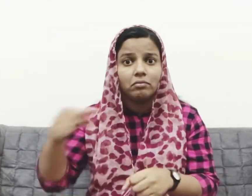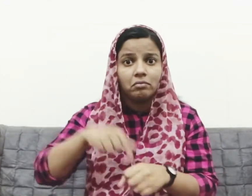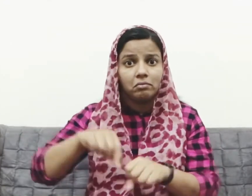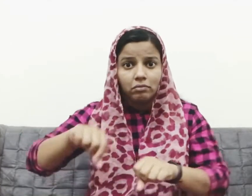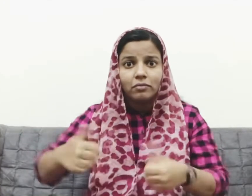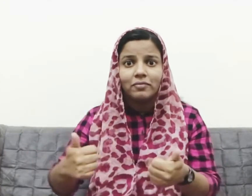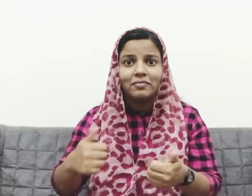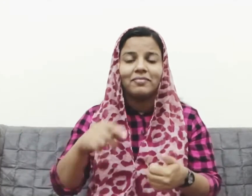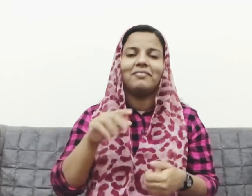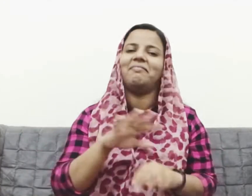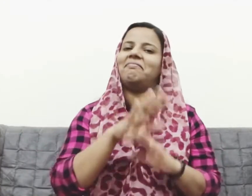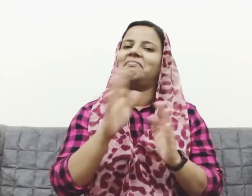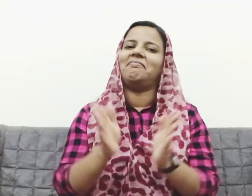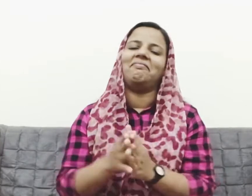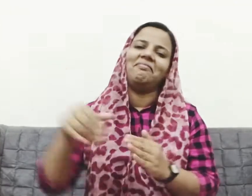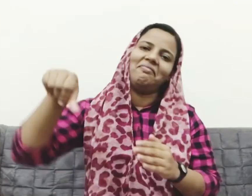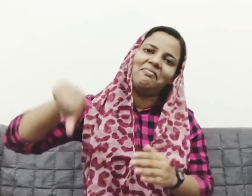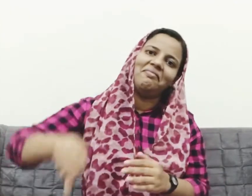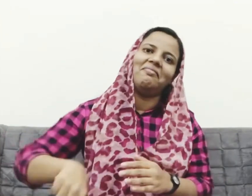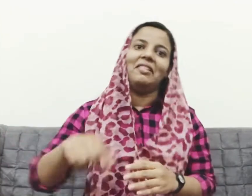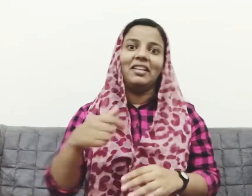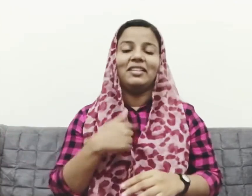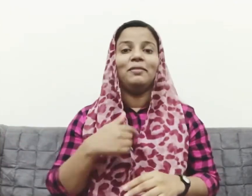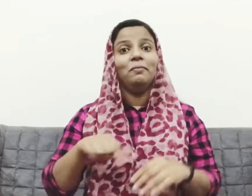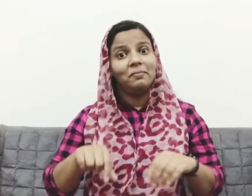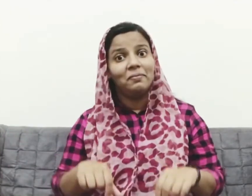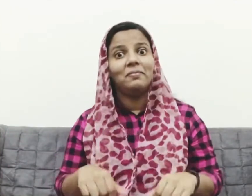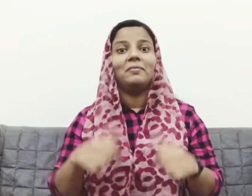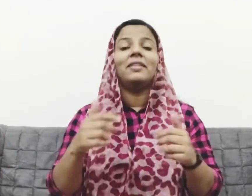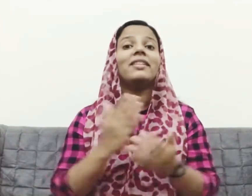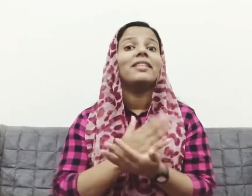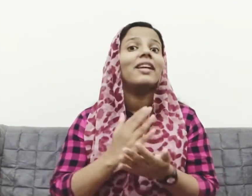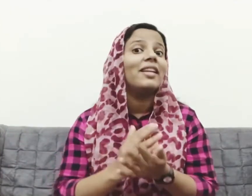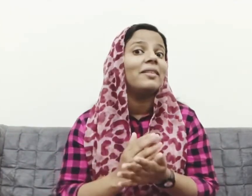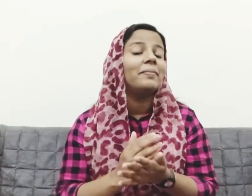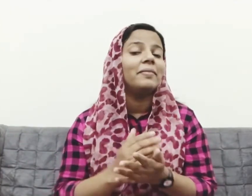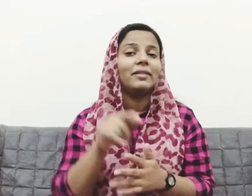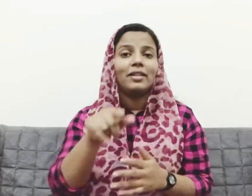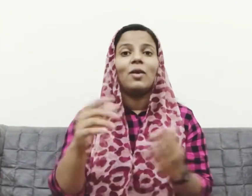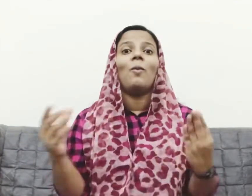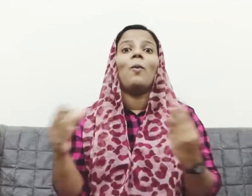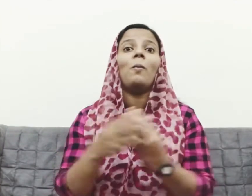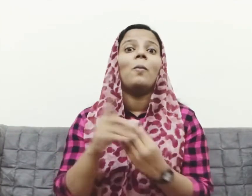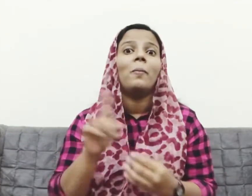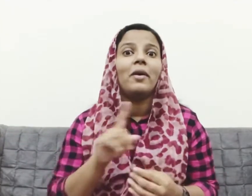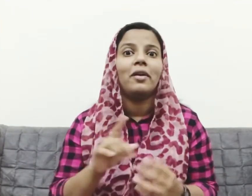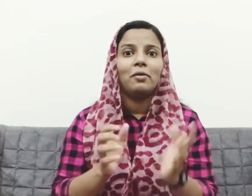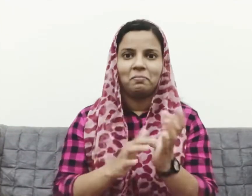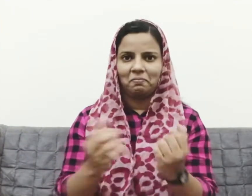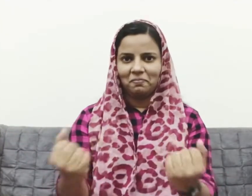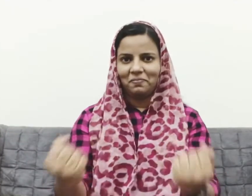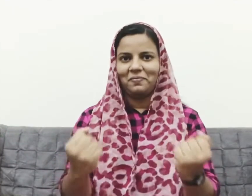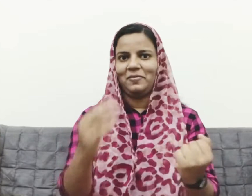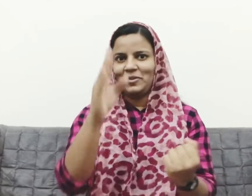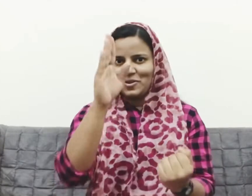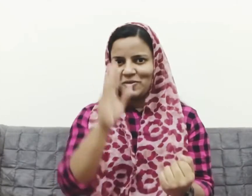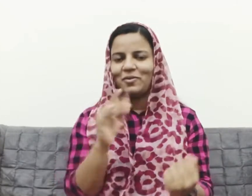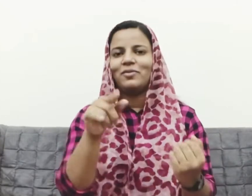ആയുധം നിനക്ക് നേരെ വരുമ്പോൾ അവൻ അത് ഫലിക്കാതെ പോവും, സക്സസ് ആകാതെ പോവും. കാരണം എന്നാണെന്നറിയോ? നിനക്ക് കൂടെ ദേഹോവ ഒരു